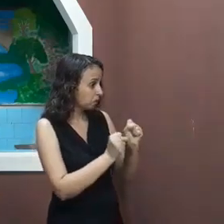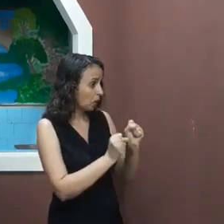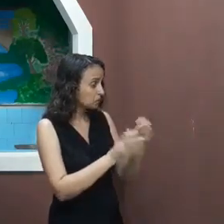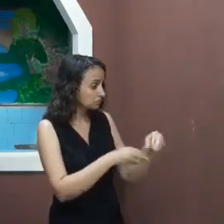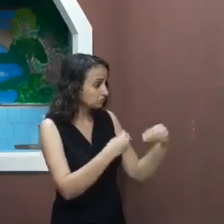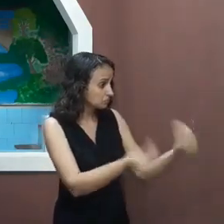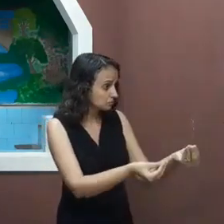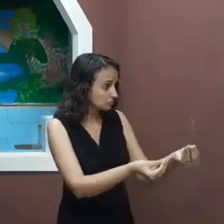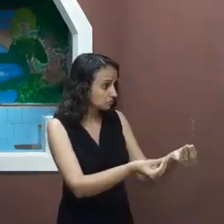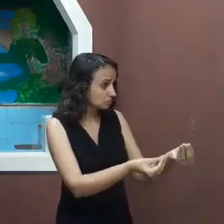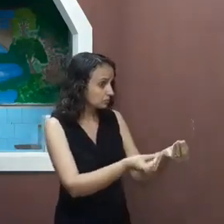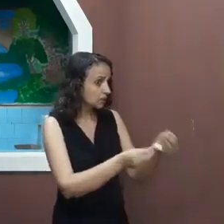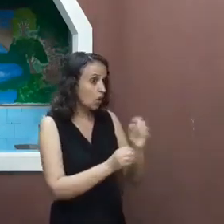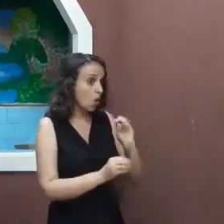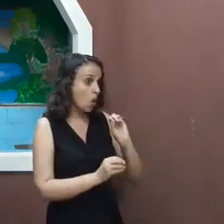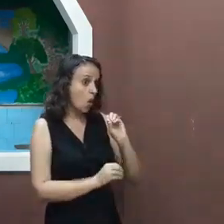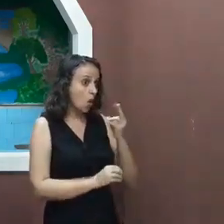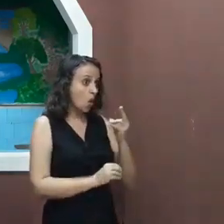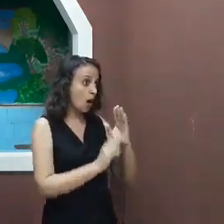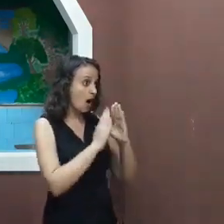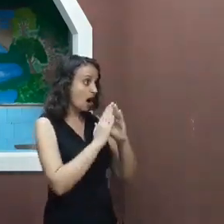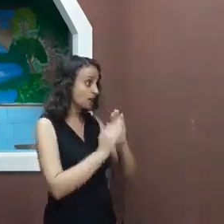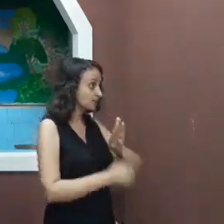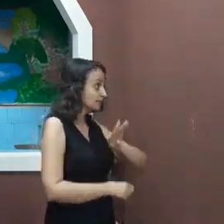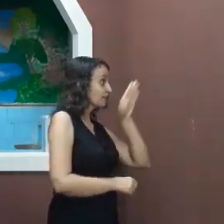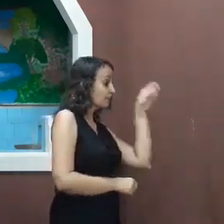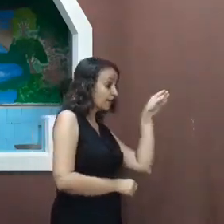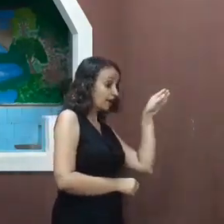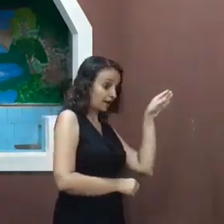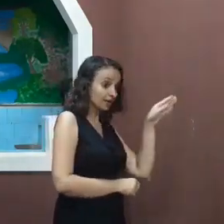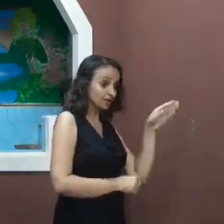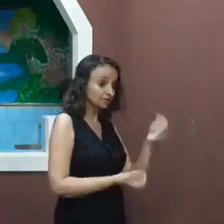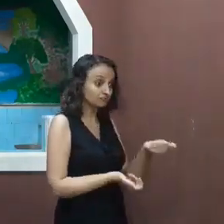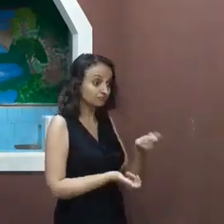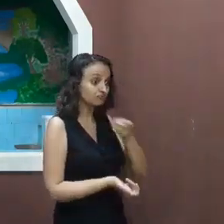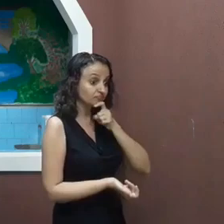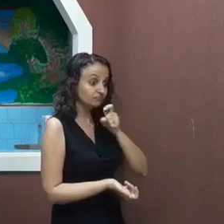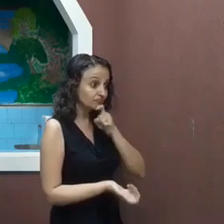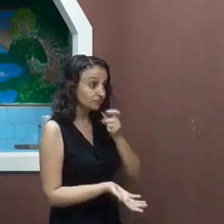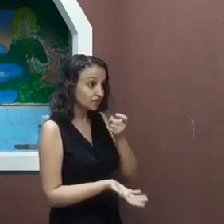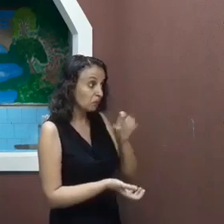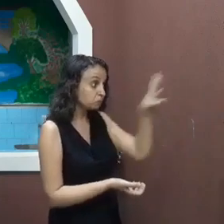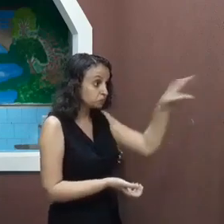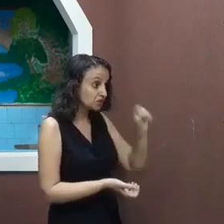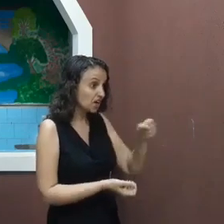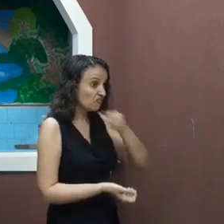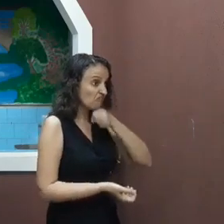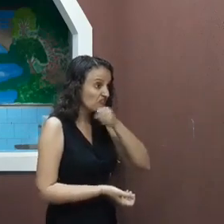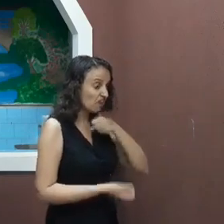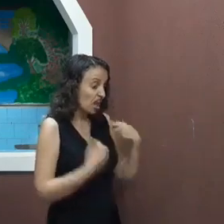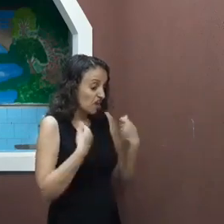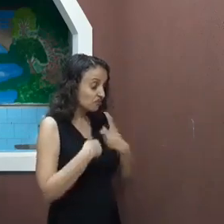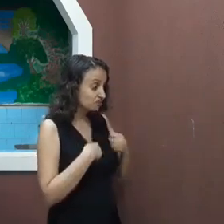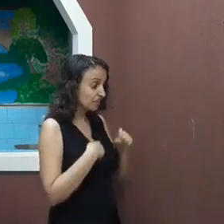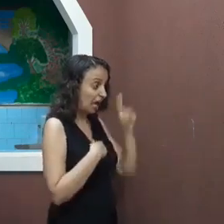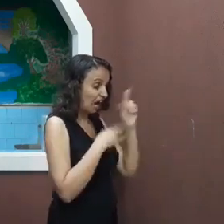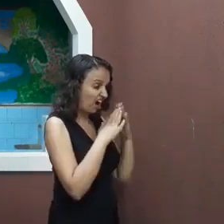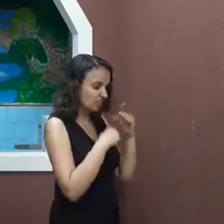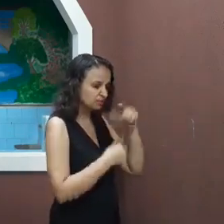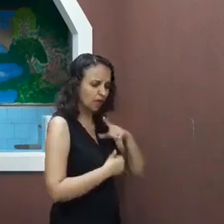Que ela podia ter ido em casa buscar uma mais velha. Não podia? Oxe, devia ter uma mais